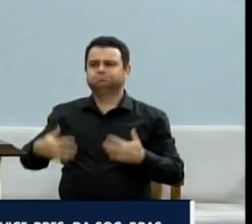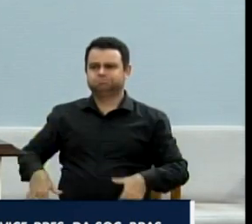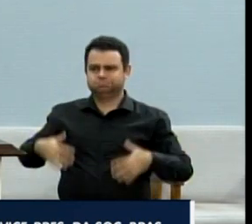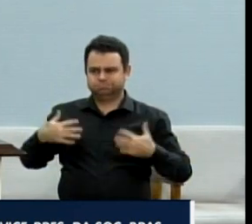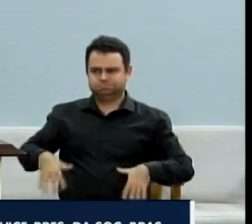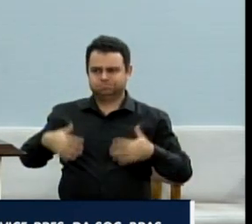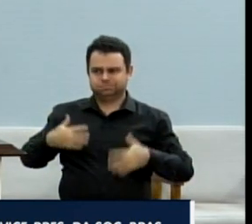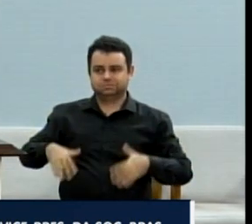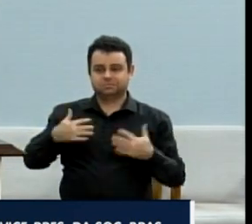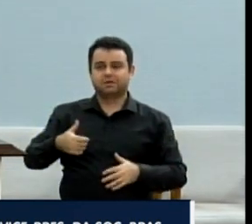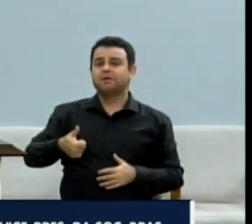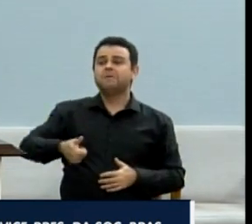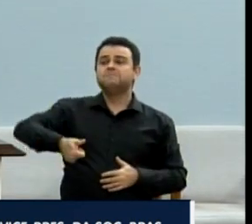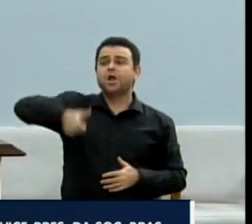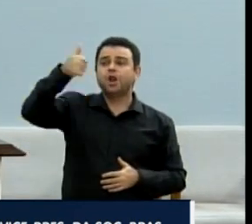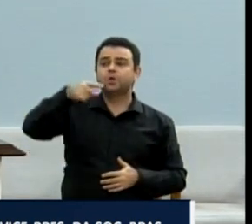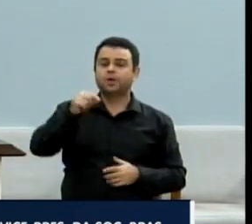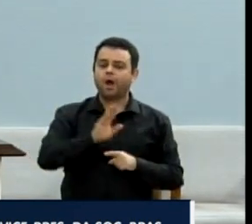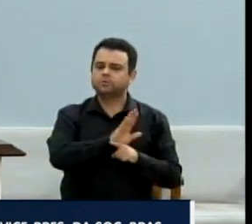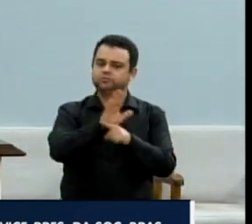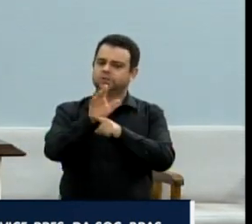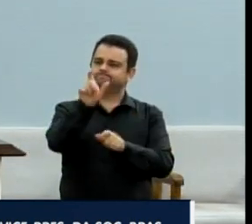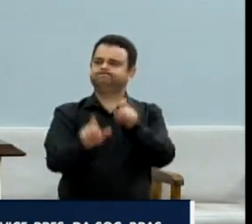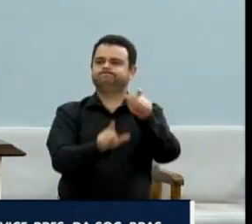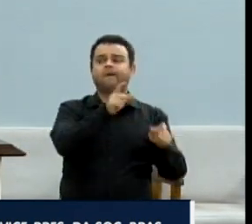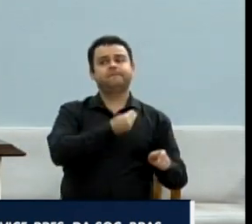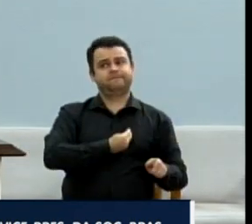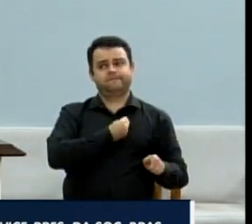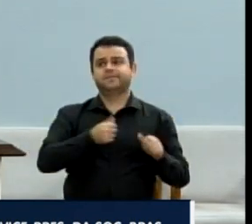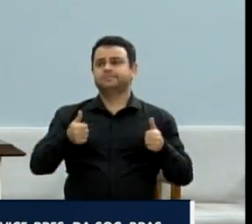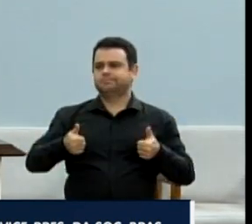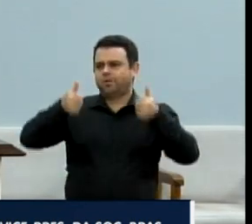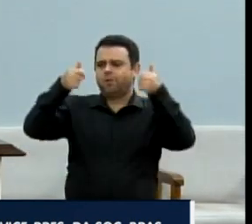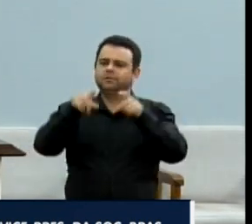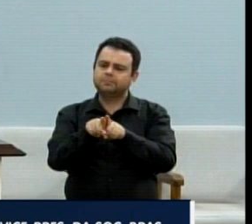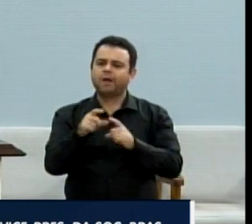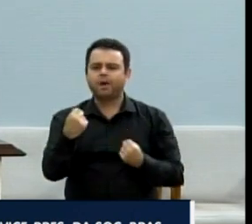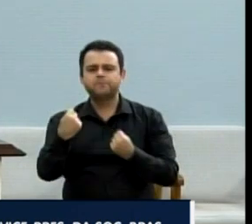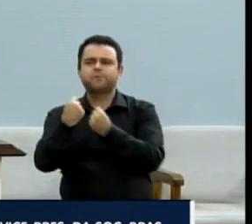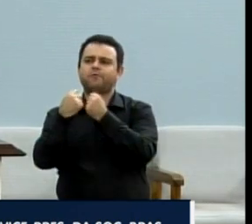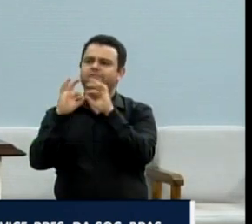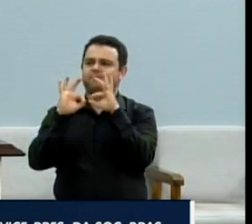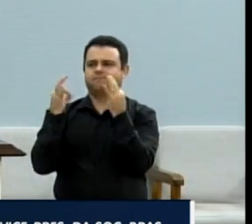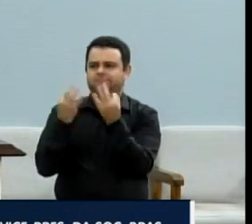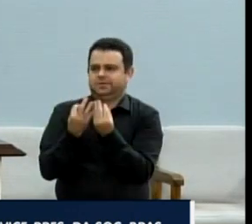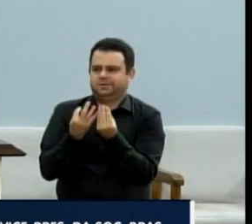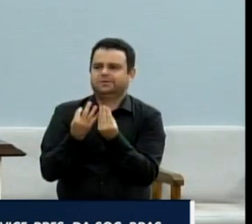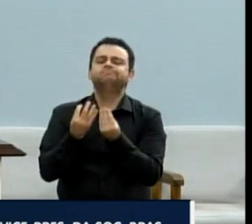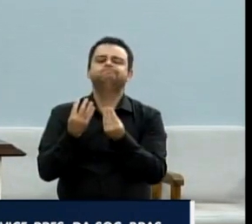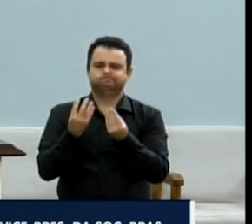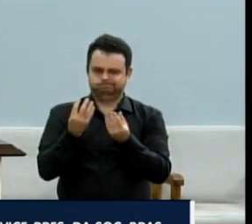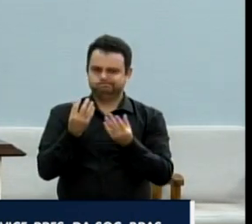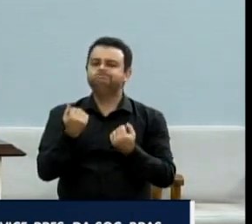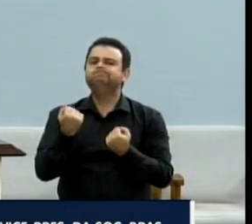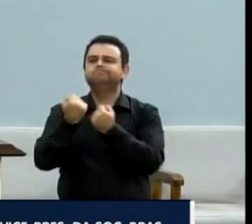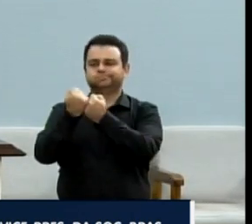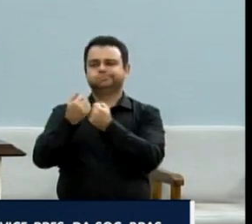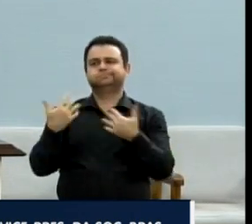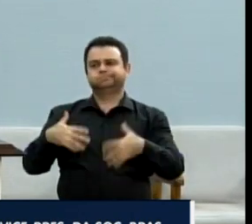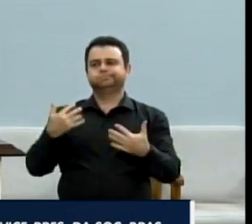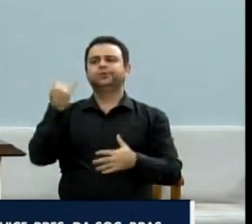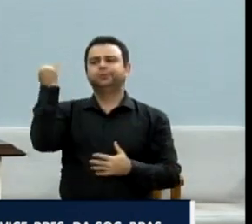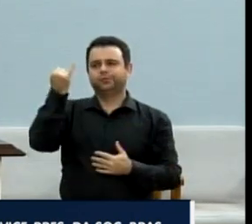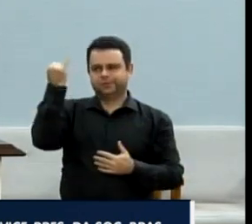para facilitar a vida dessas pessoas, desses pacientes e familiares, isso seria de grande valia.